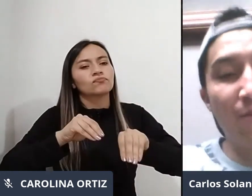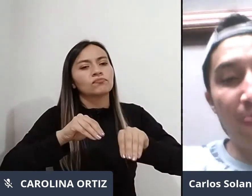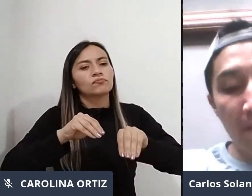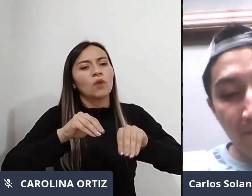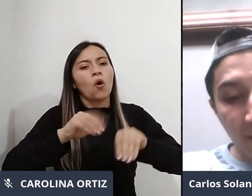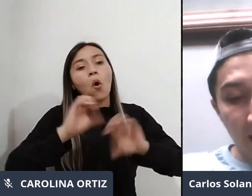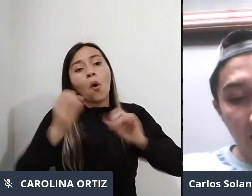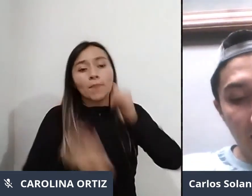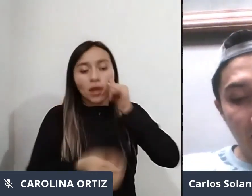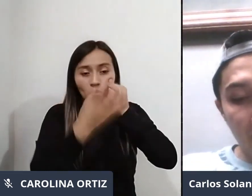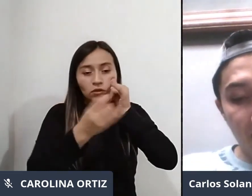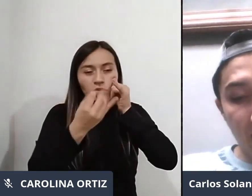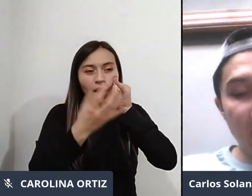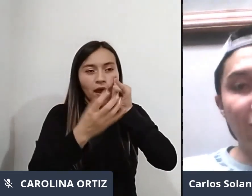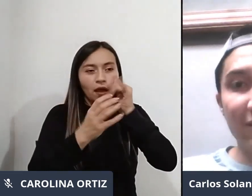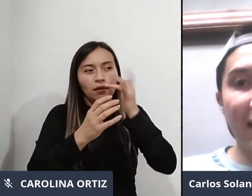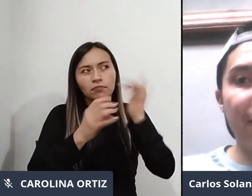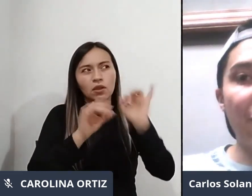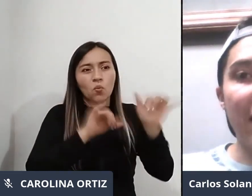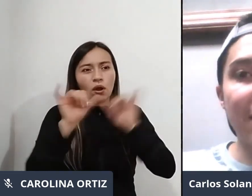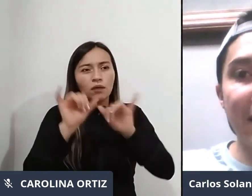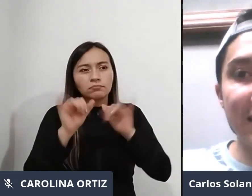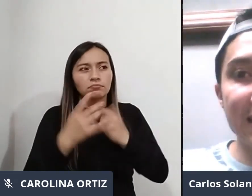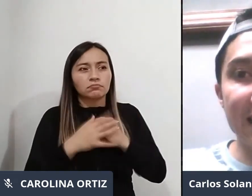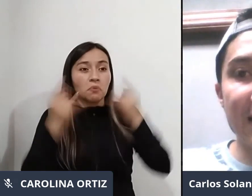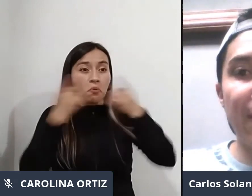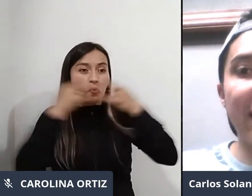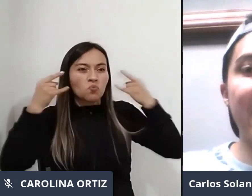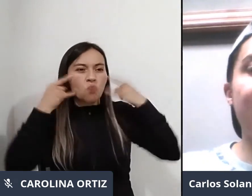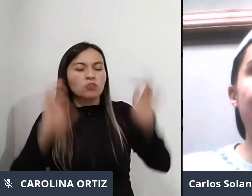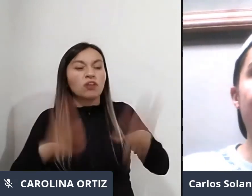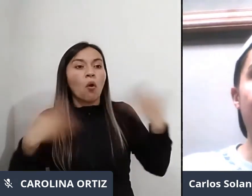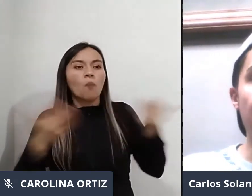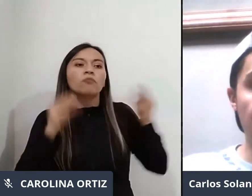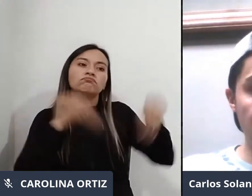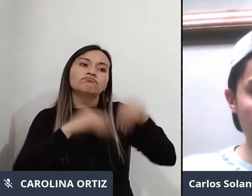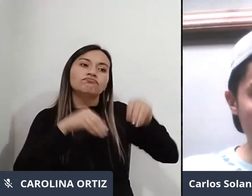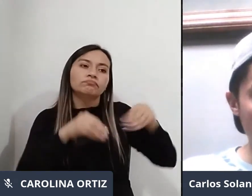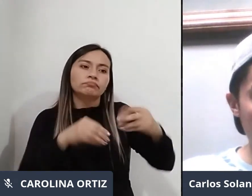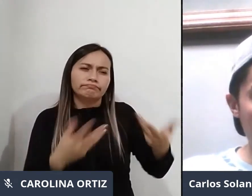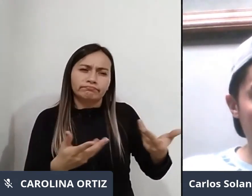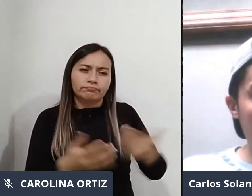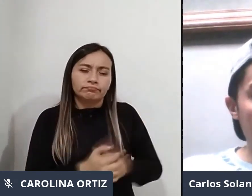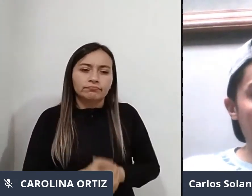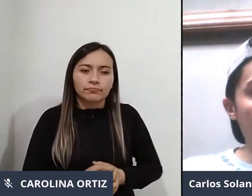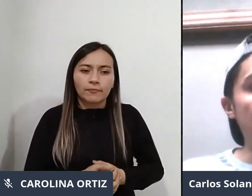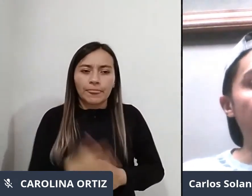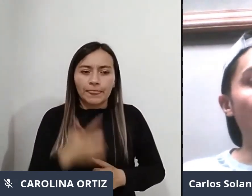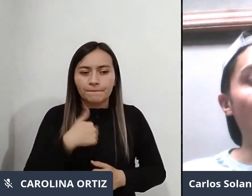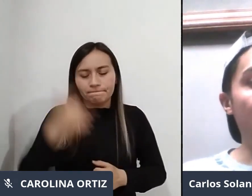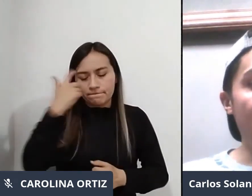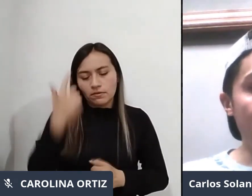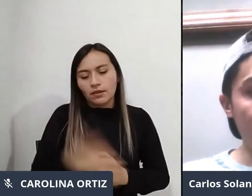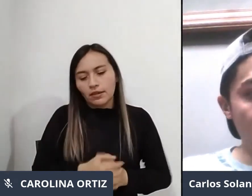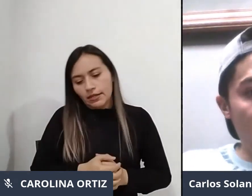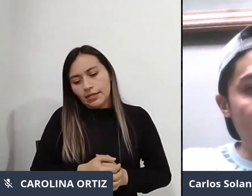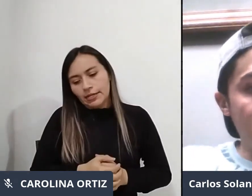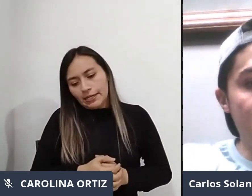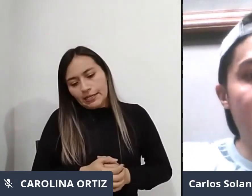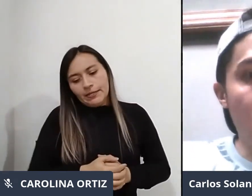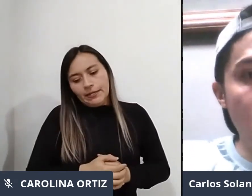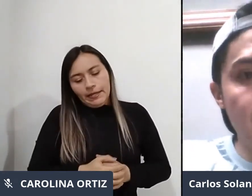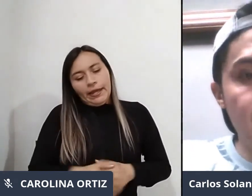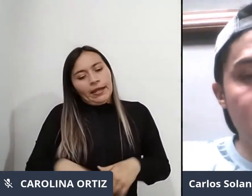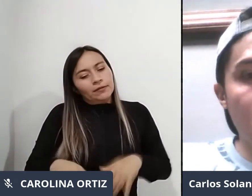tapabocas. Creo yo que la pedagogía es más esa práctica de y esa metodología